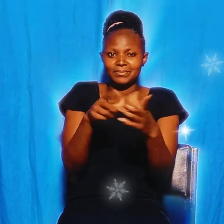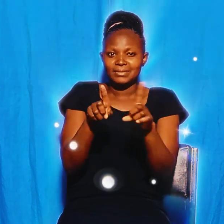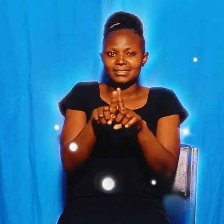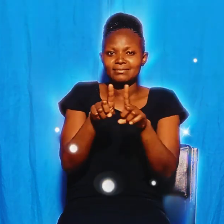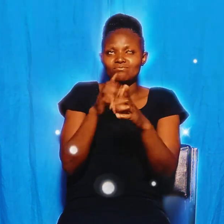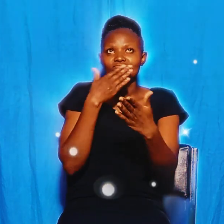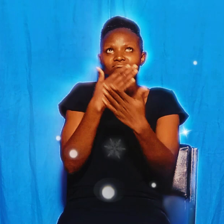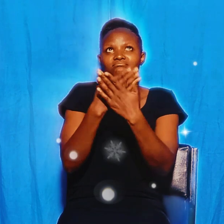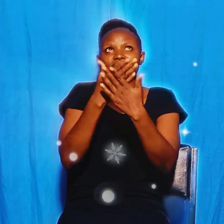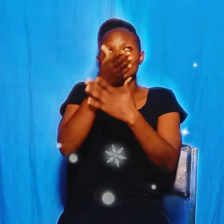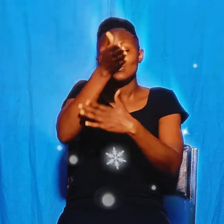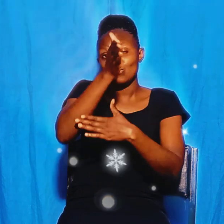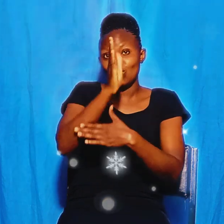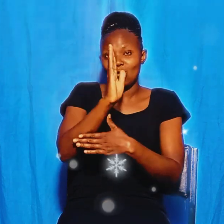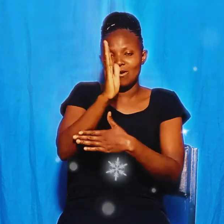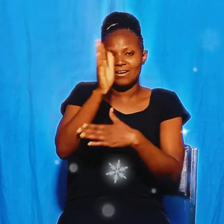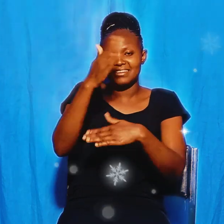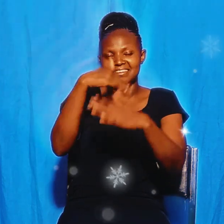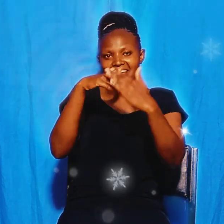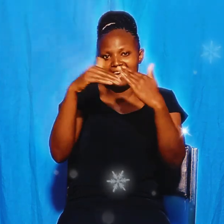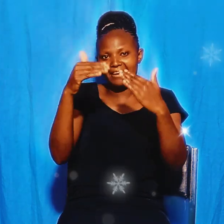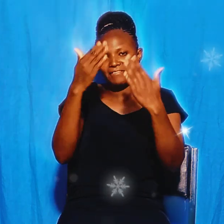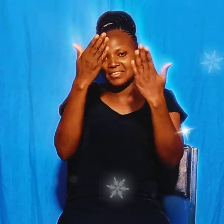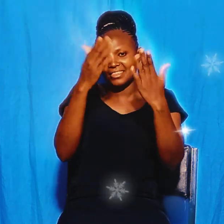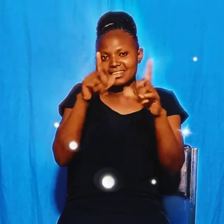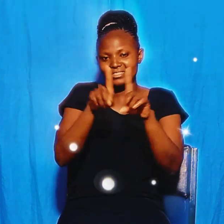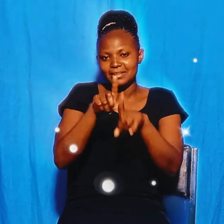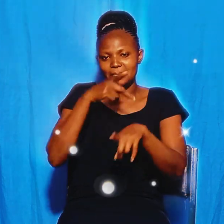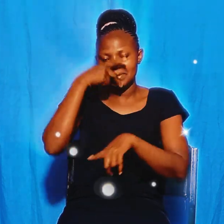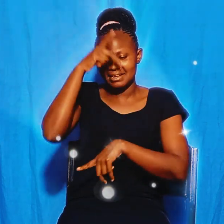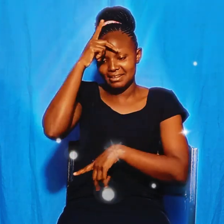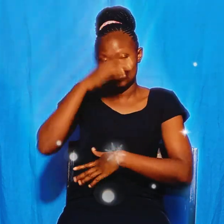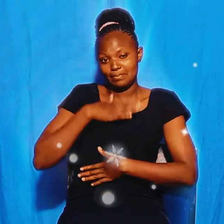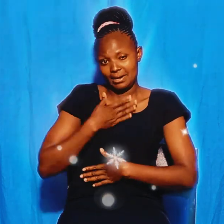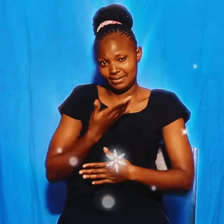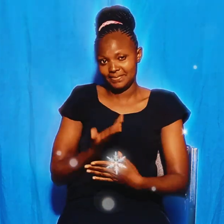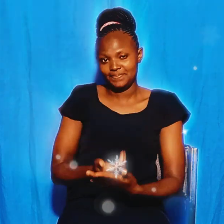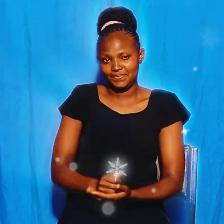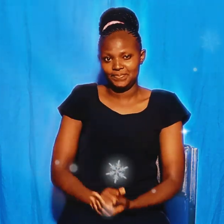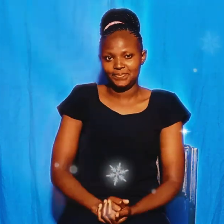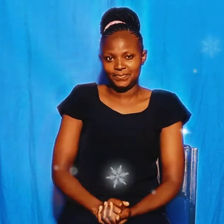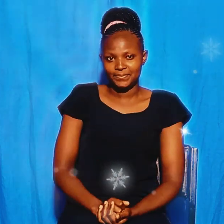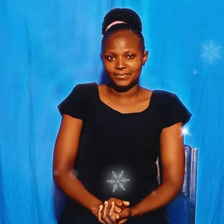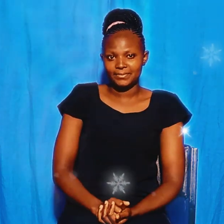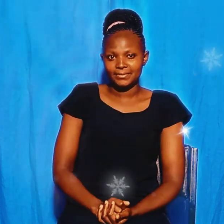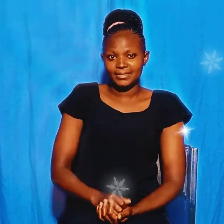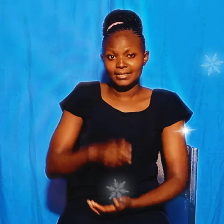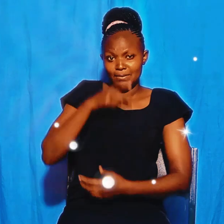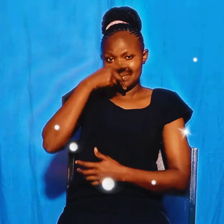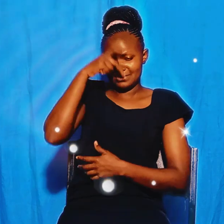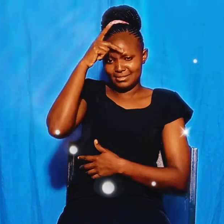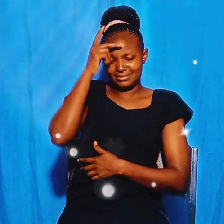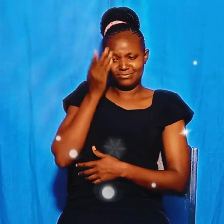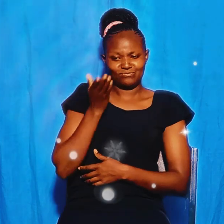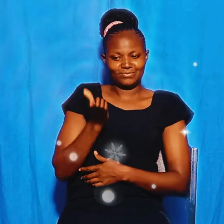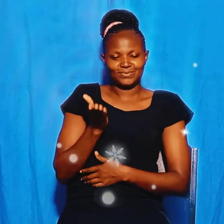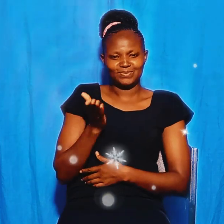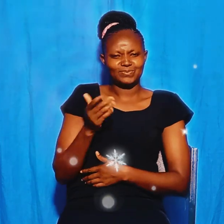wituwa itune na asimakwa. Asi ya makwa ni meendete munomono.